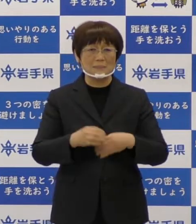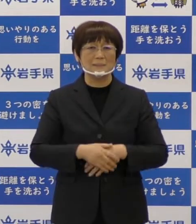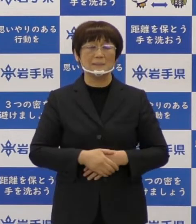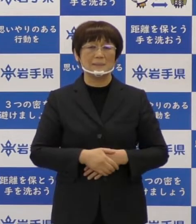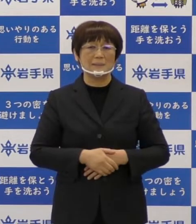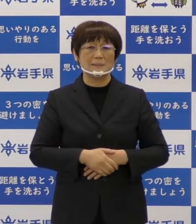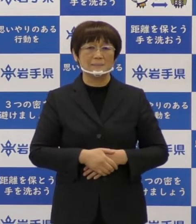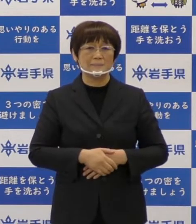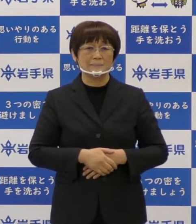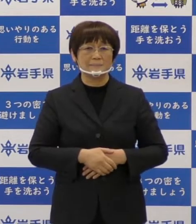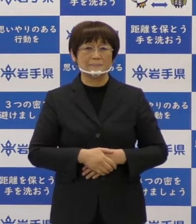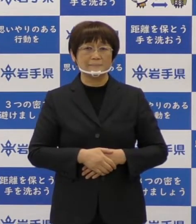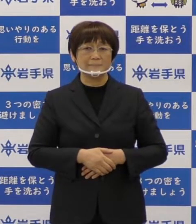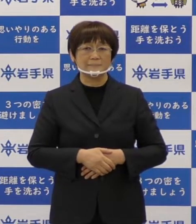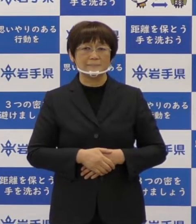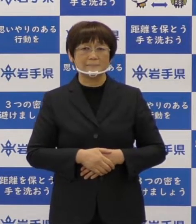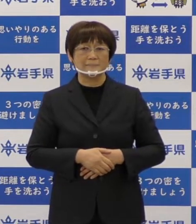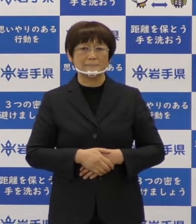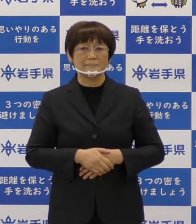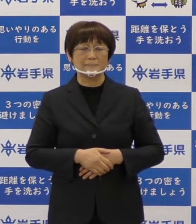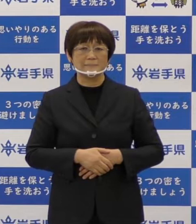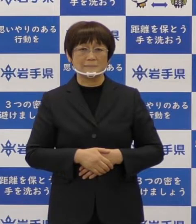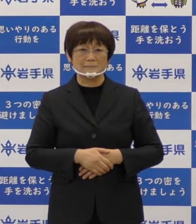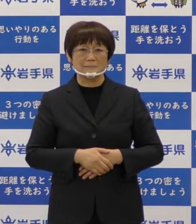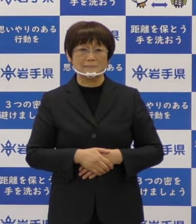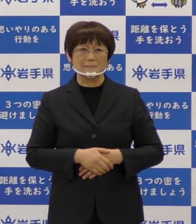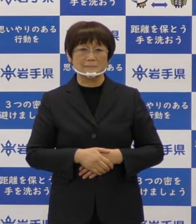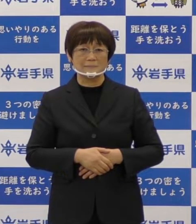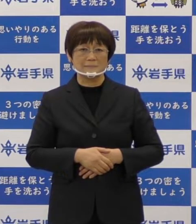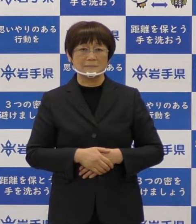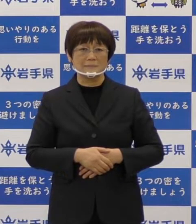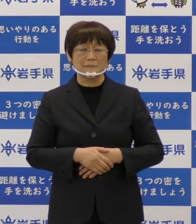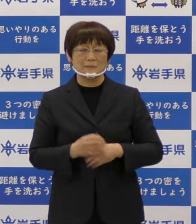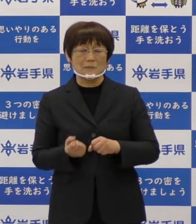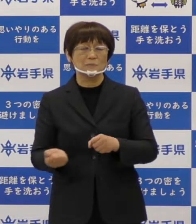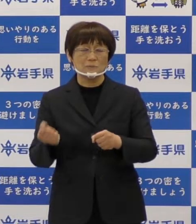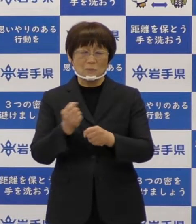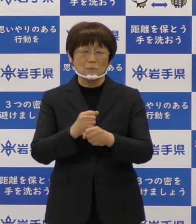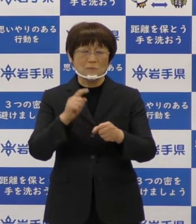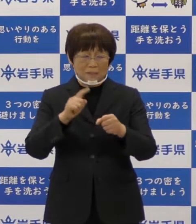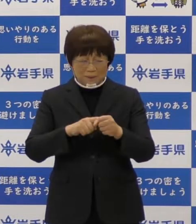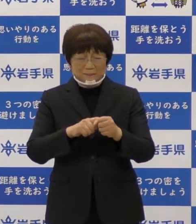そうですね、この復興の先頭に立